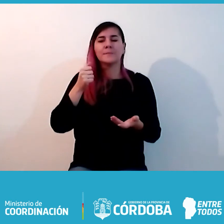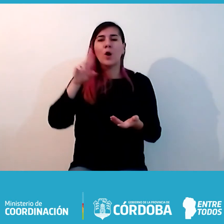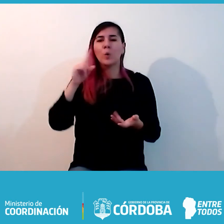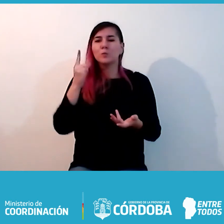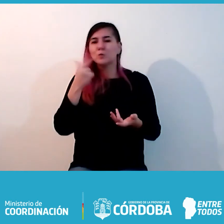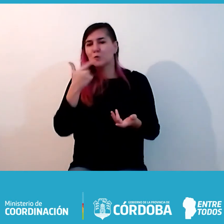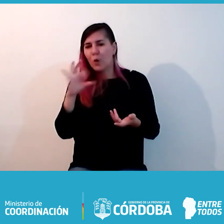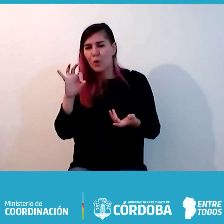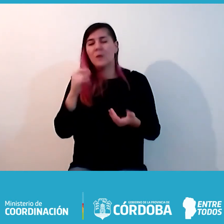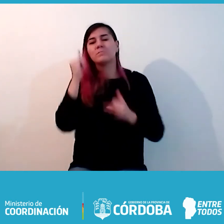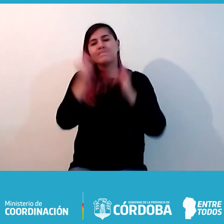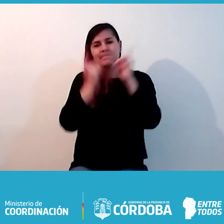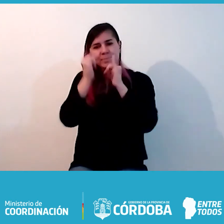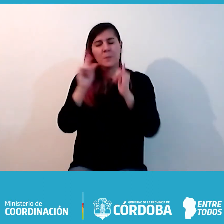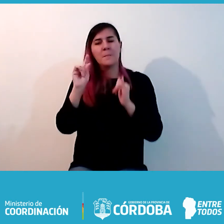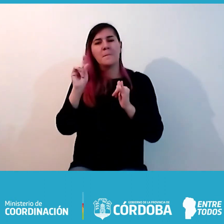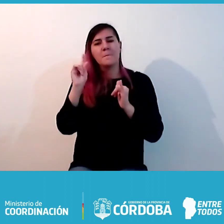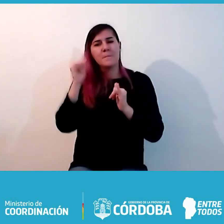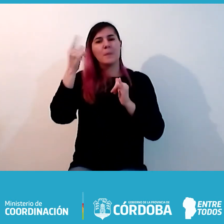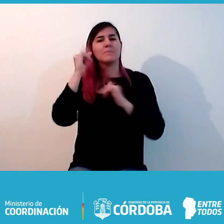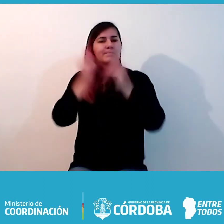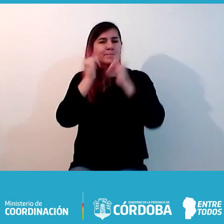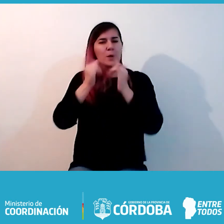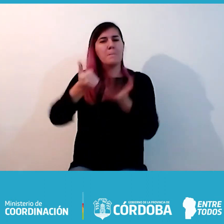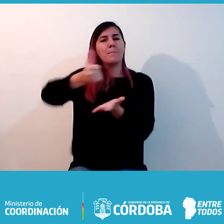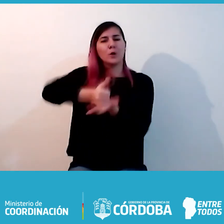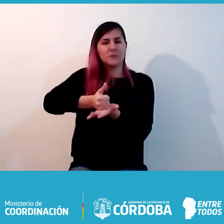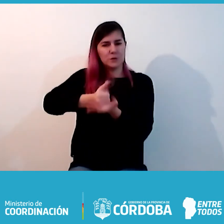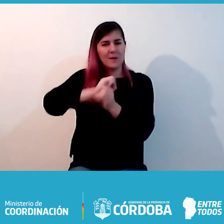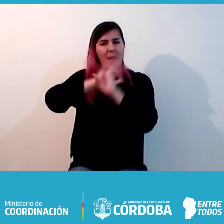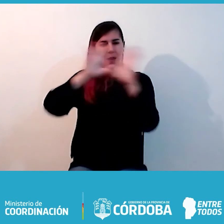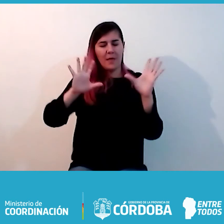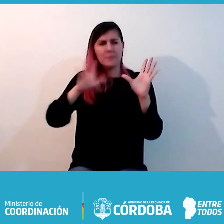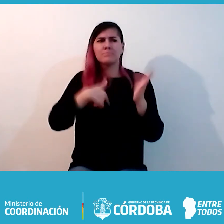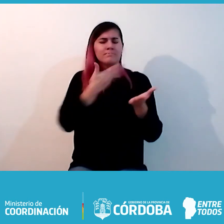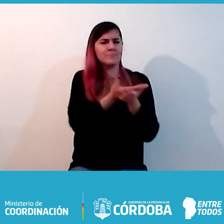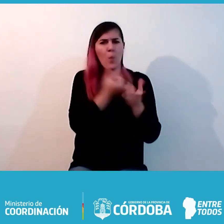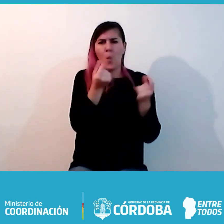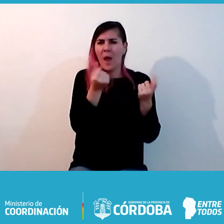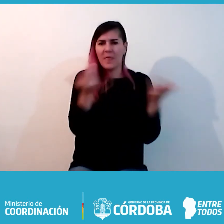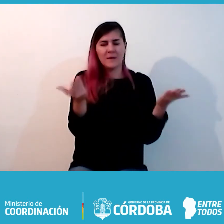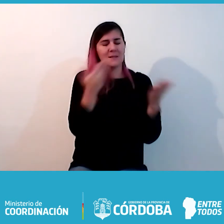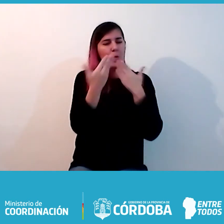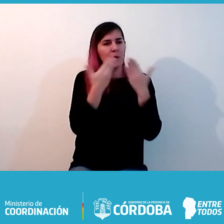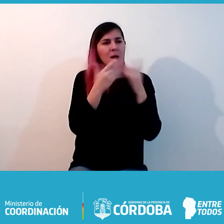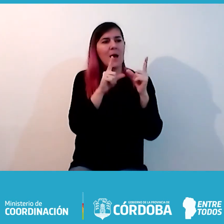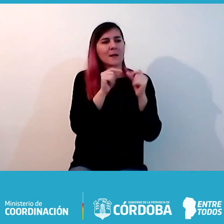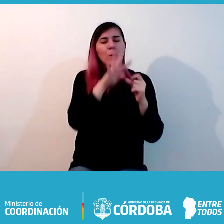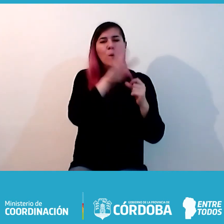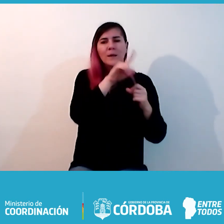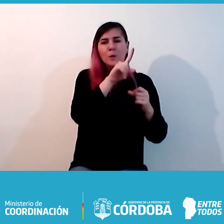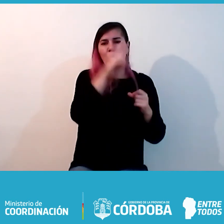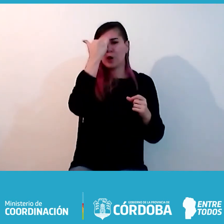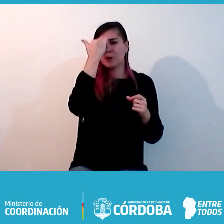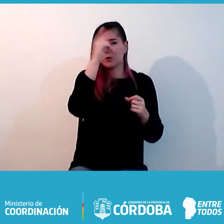a exponer, dando claridad sobre su posicionamiento, solicitando la invalidez de esta audiencia basándose en el artículo 41 de la